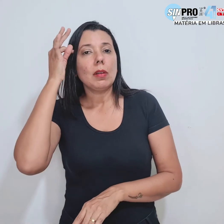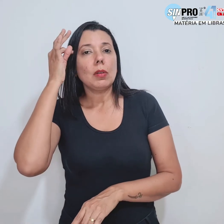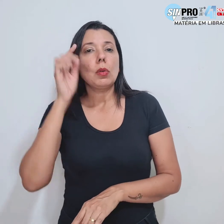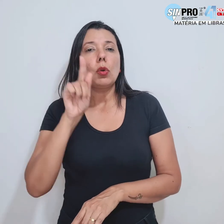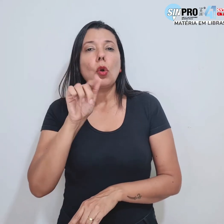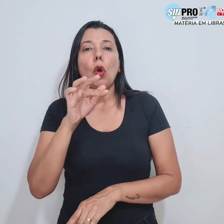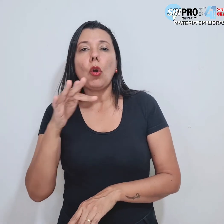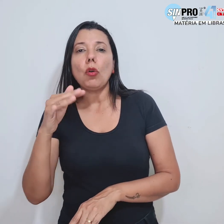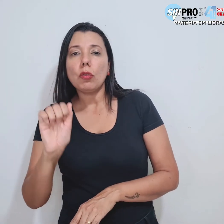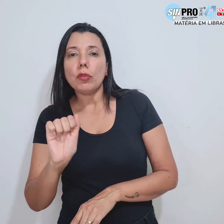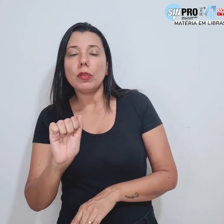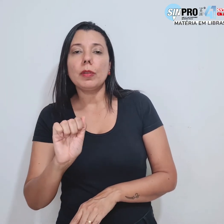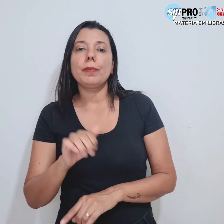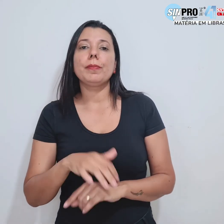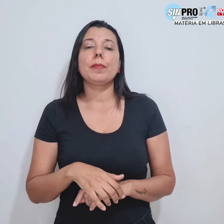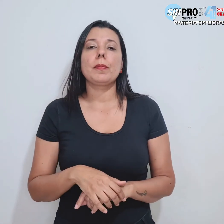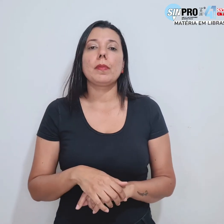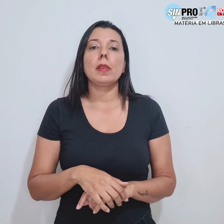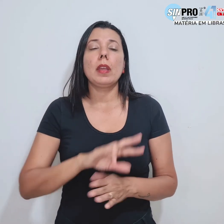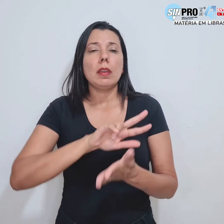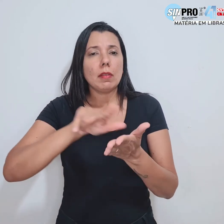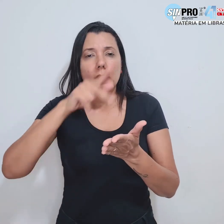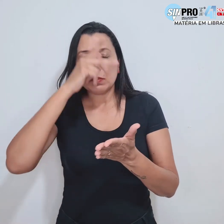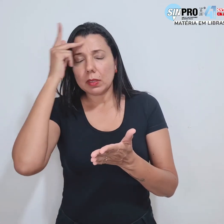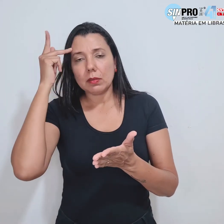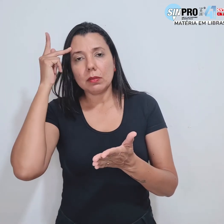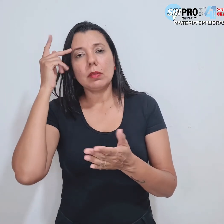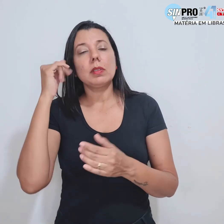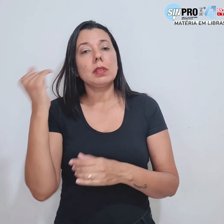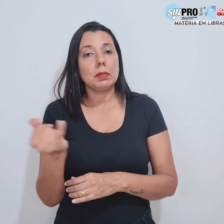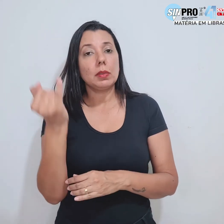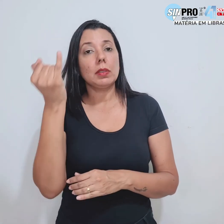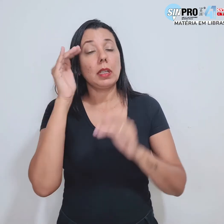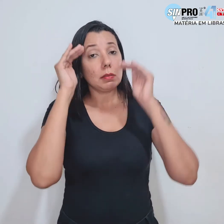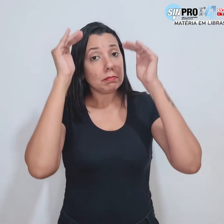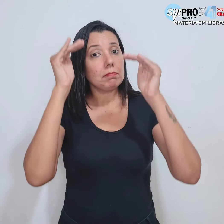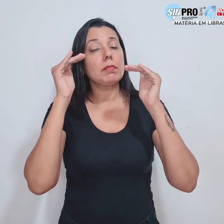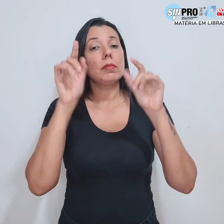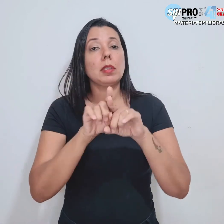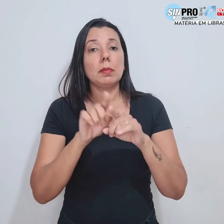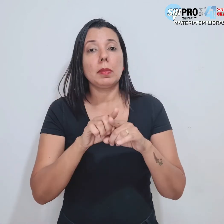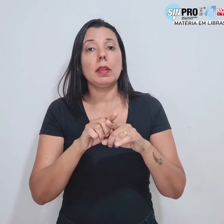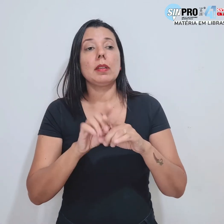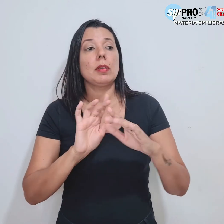da CNBB, Dom Valmor Oliveira de Azevedo. O ato será realizado